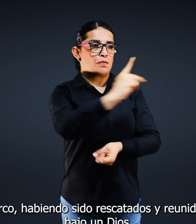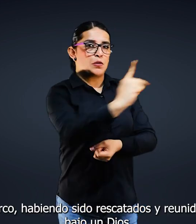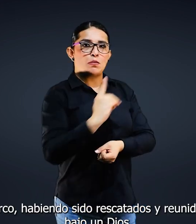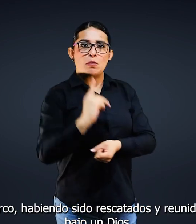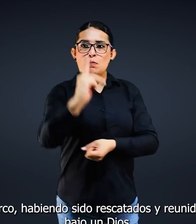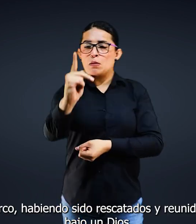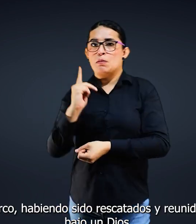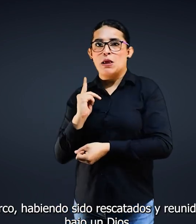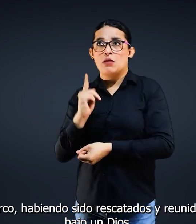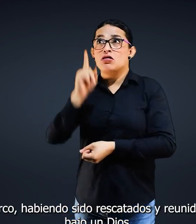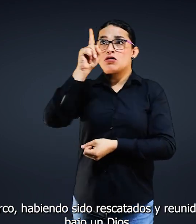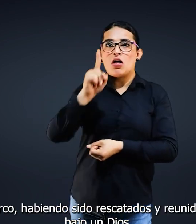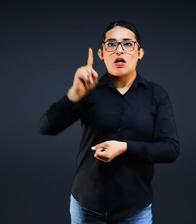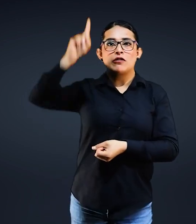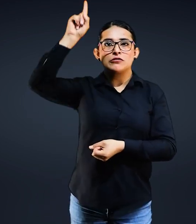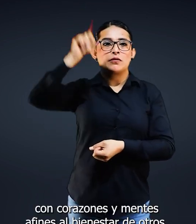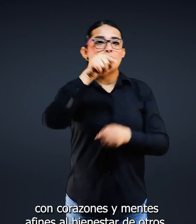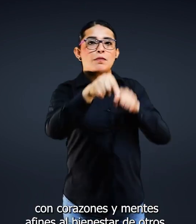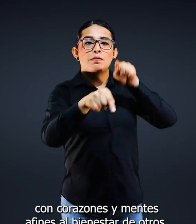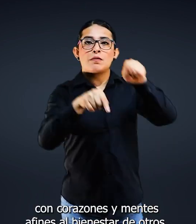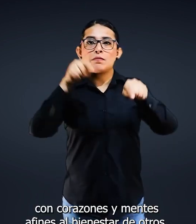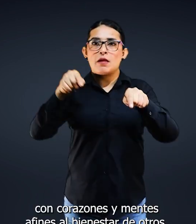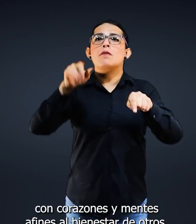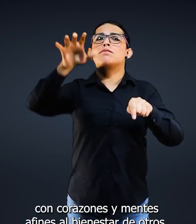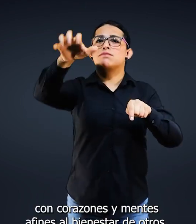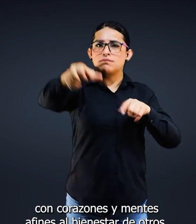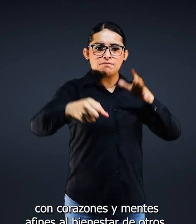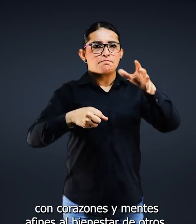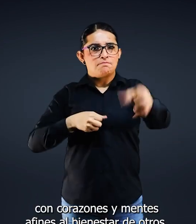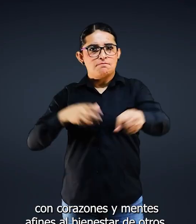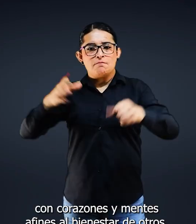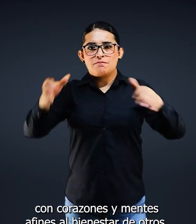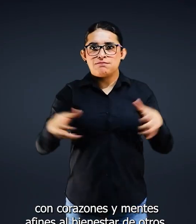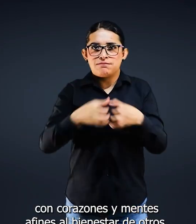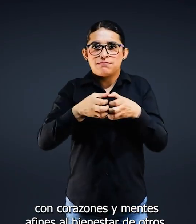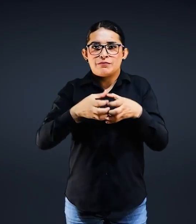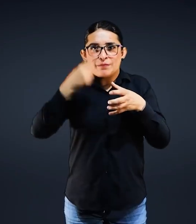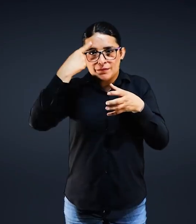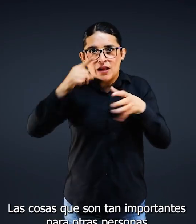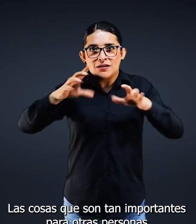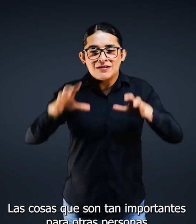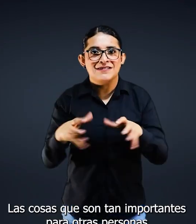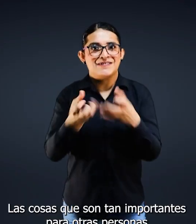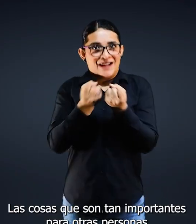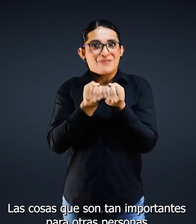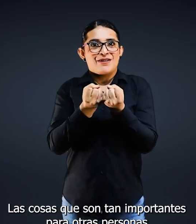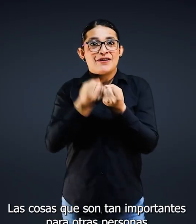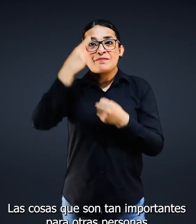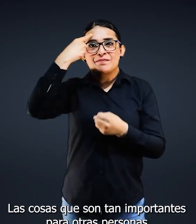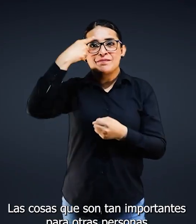rescatados y reunidos bajo un Dios, con corazones y mentes afines al bienestar de otros, las cosas que son tan importantes